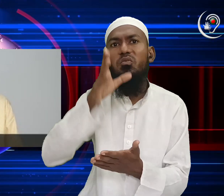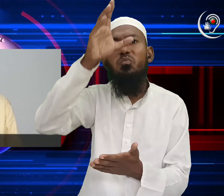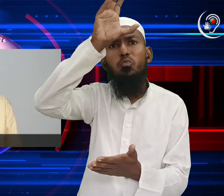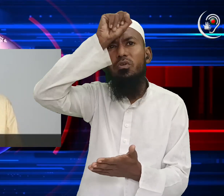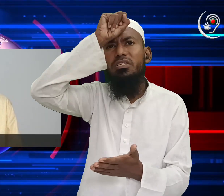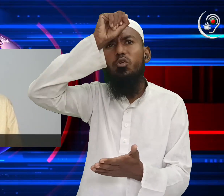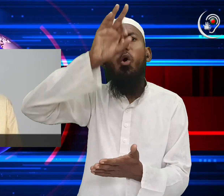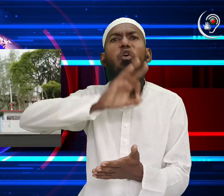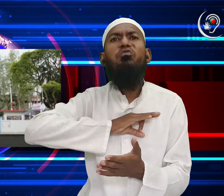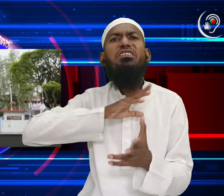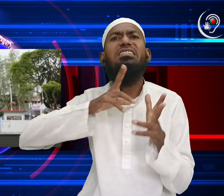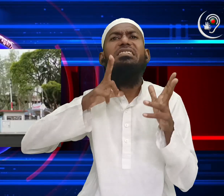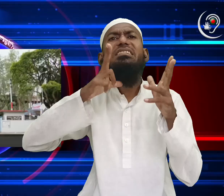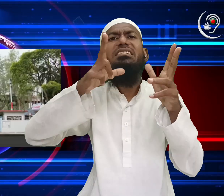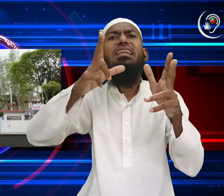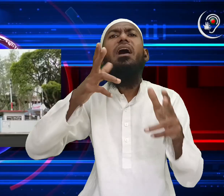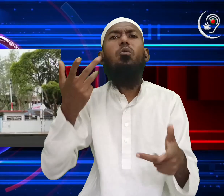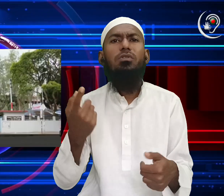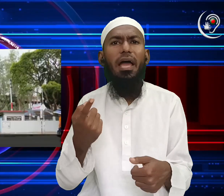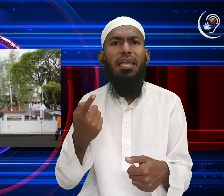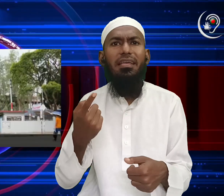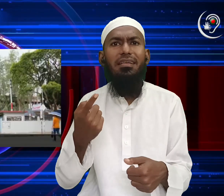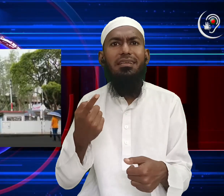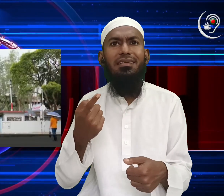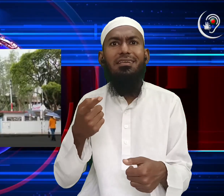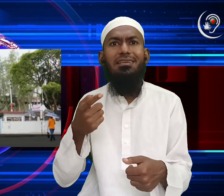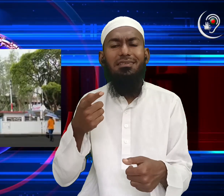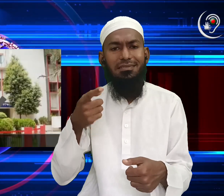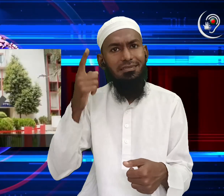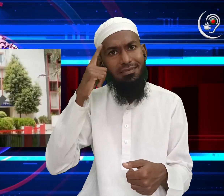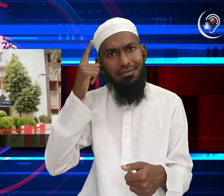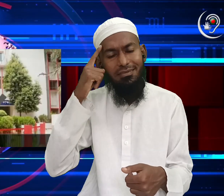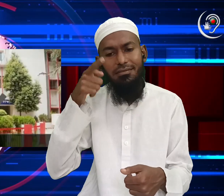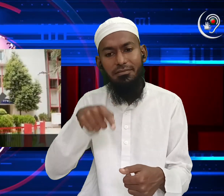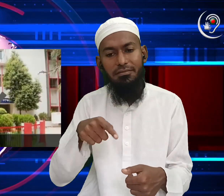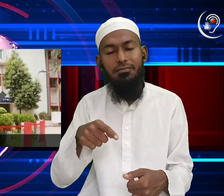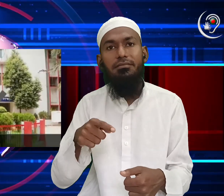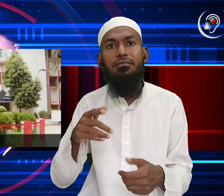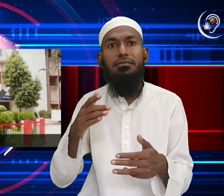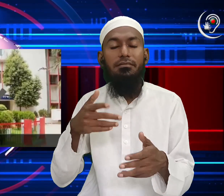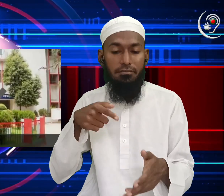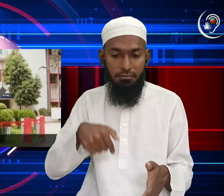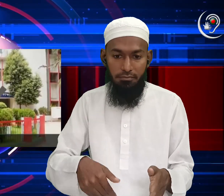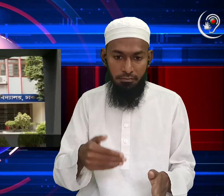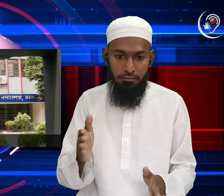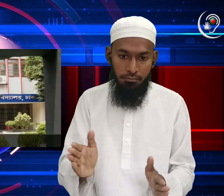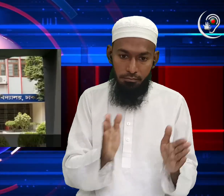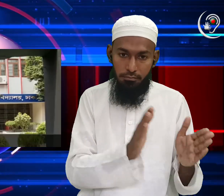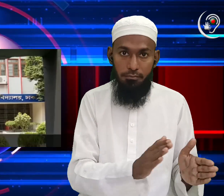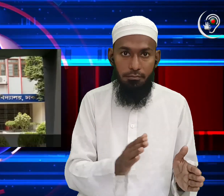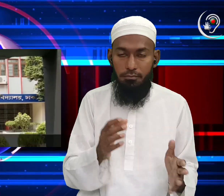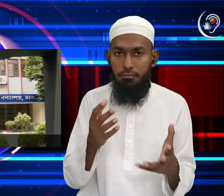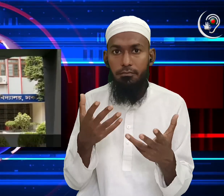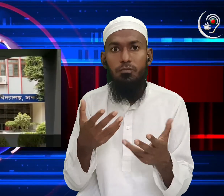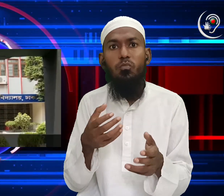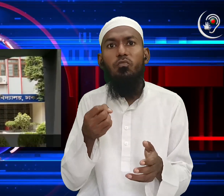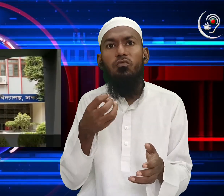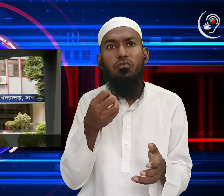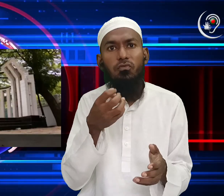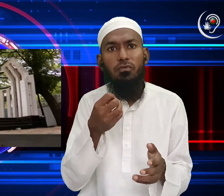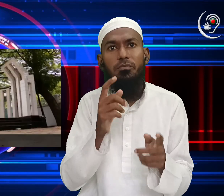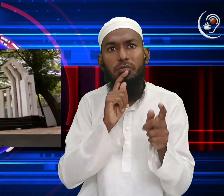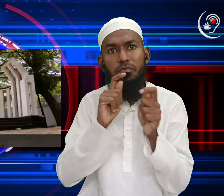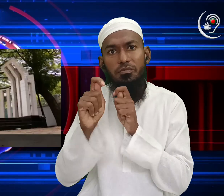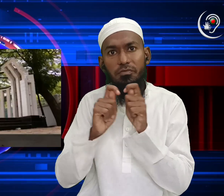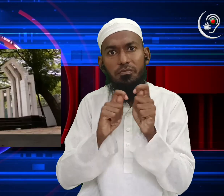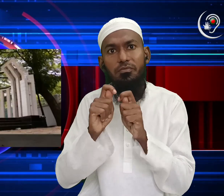কোনো কারণ নেই। এর আগে মতিঝিল বালক উচ্চ বিদ্যালয়ের সীমানায় মেট্রো রেলের কিছু অংশ পড়ায় আপত্তি তুলেছিল প্রতিষ্ঠানটি, যদিও